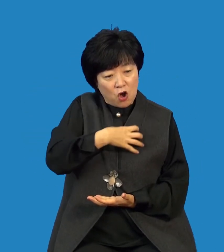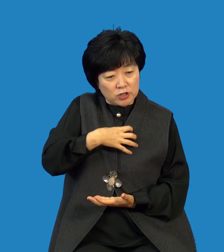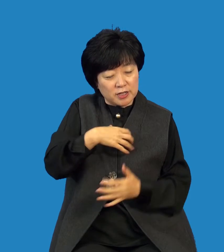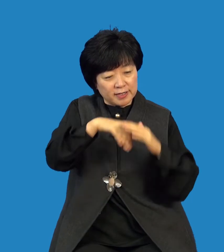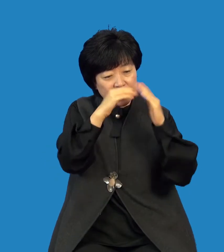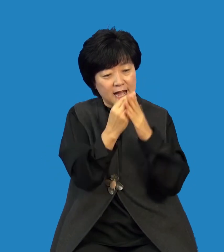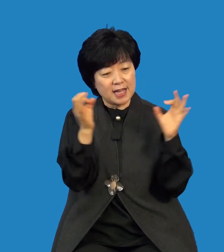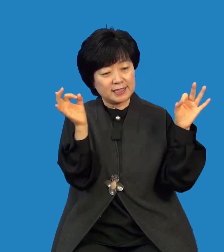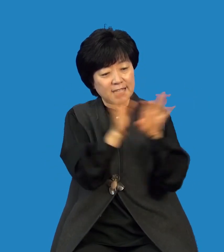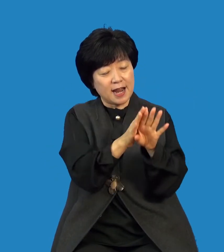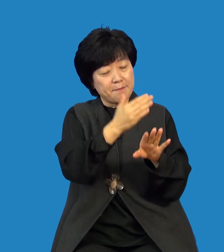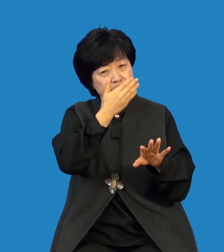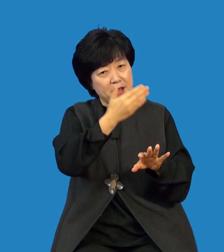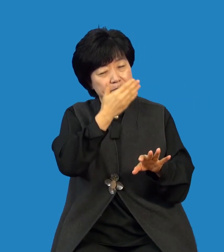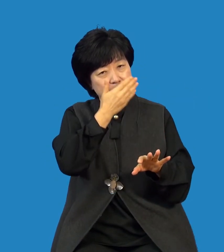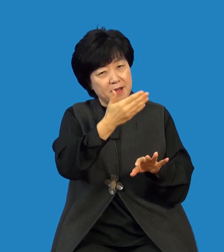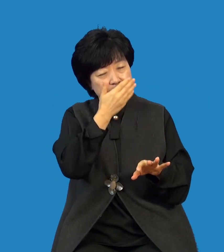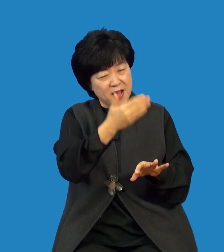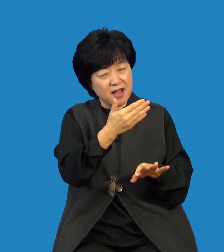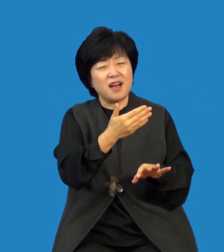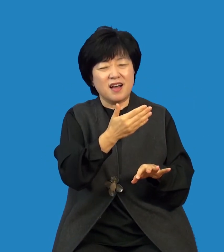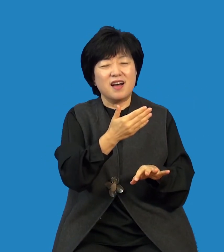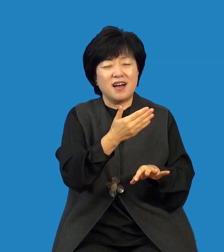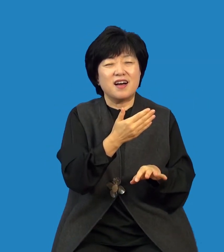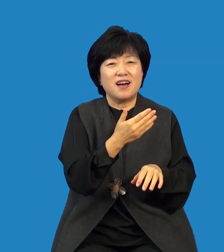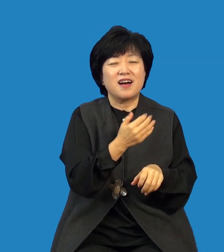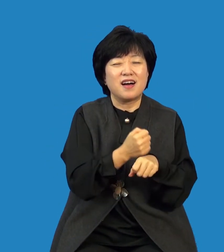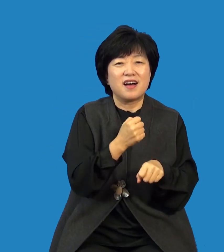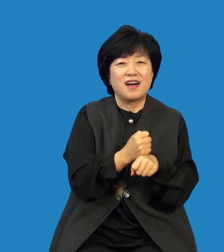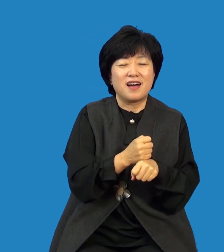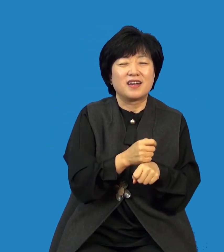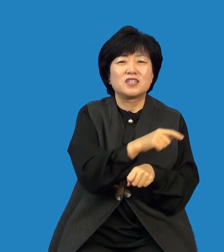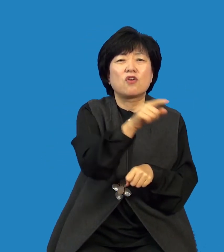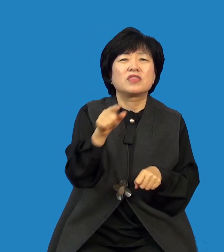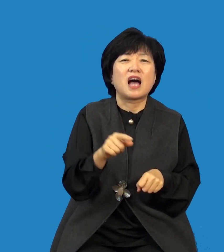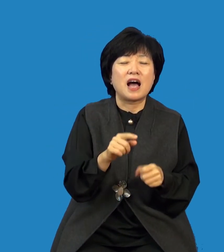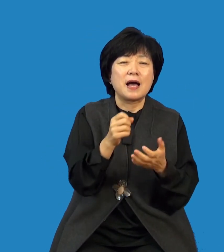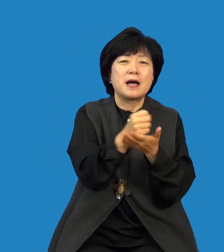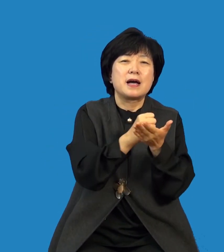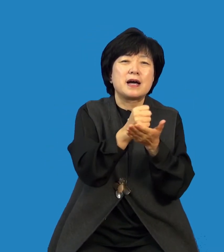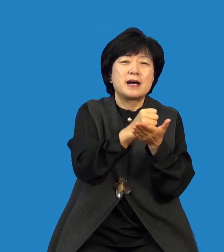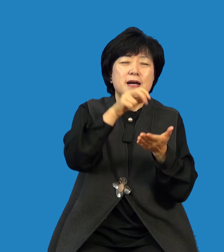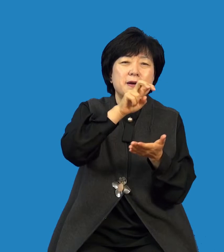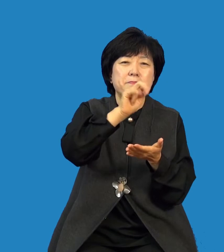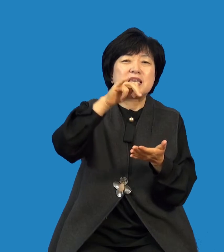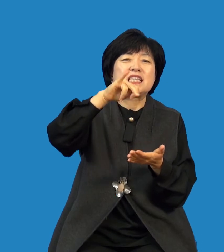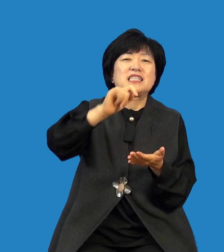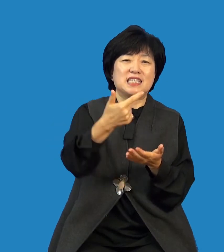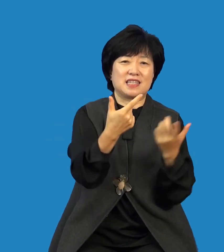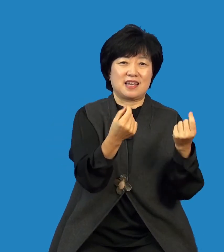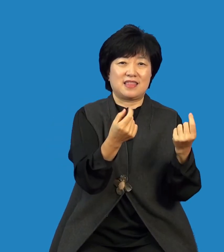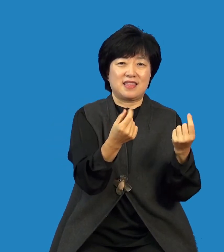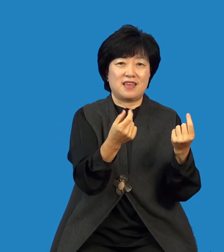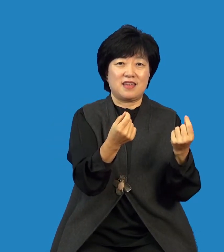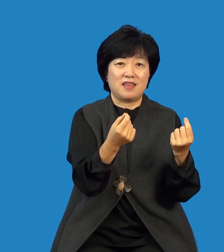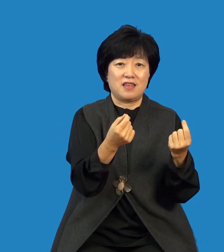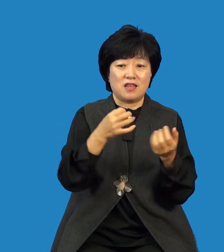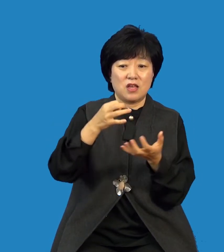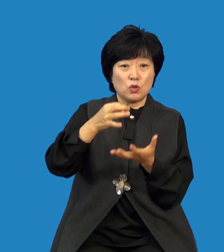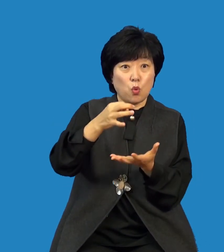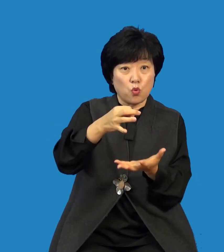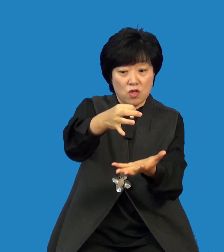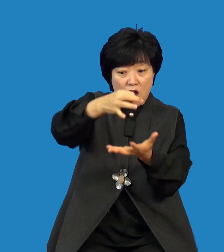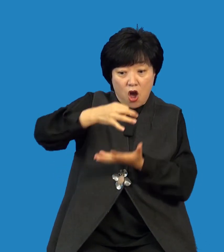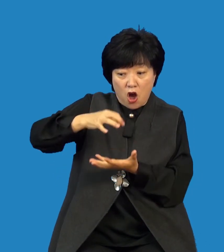보면, 물론 저도 뭐 돈을 가지고 있어 본 건 아니라서 잘 모르지만, 돈을 가지고 있어 본 사람들의 말에 의하면 정말 불안하대요. 이 돈이 없어질까